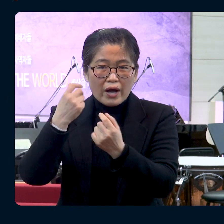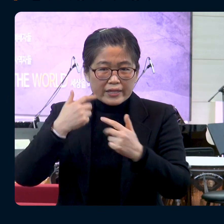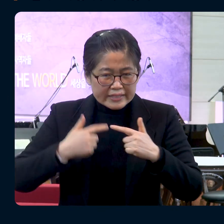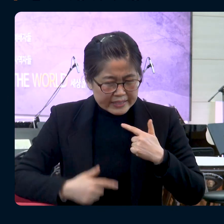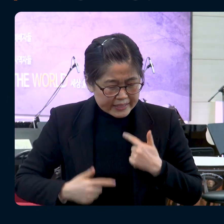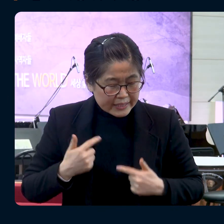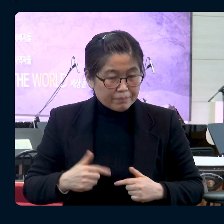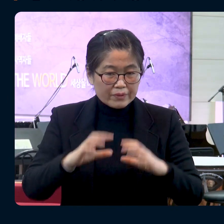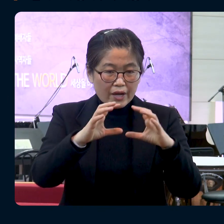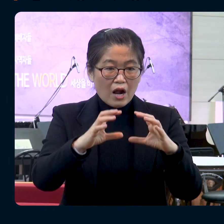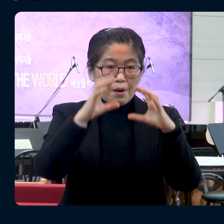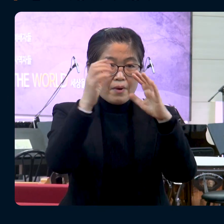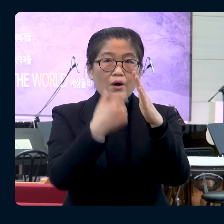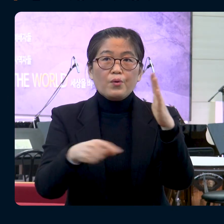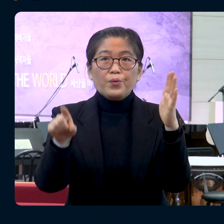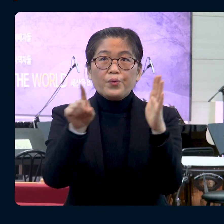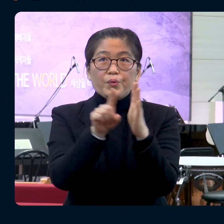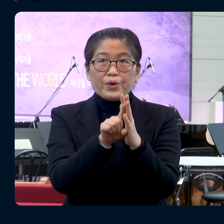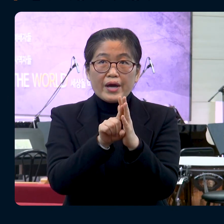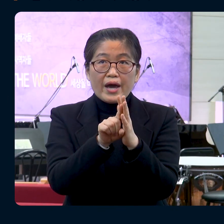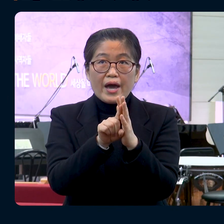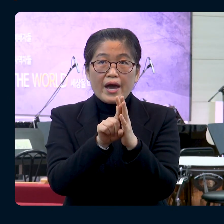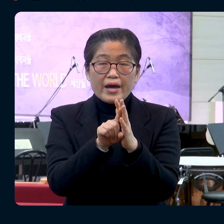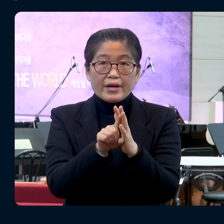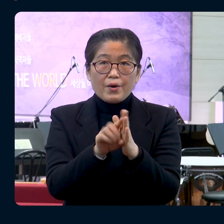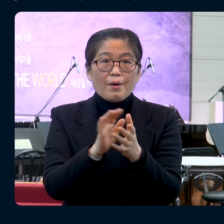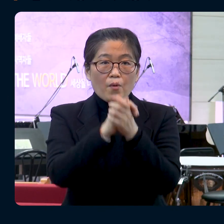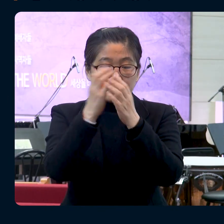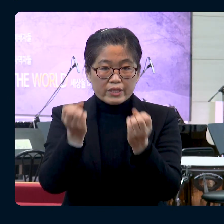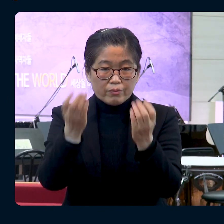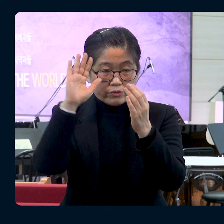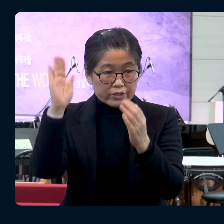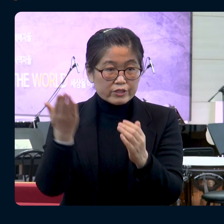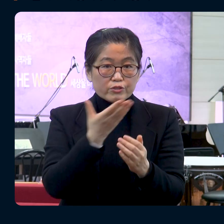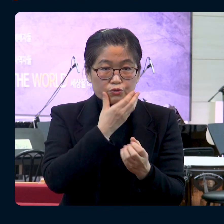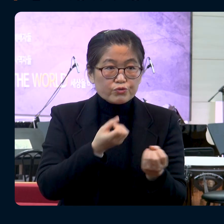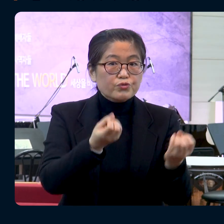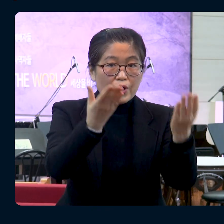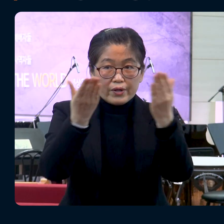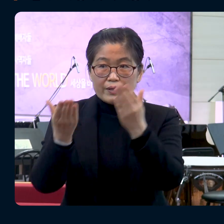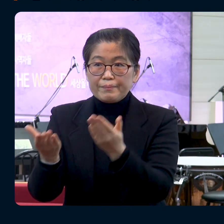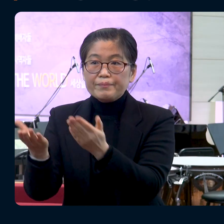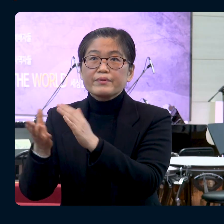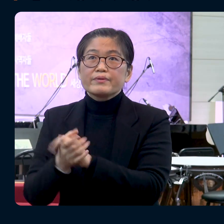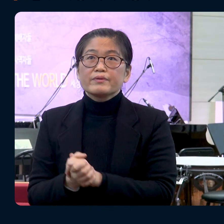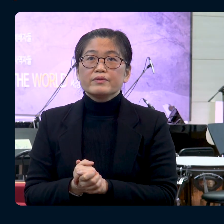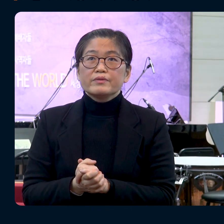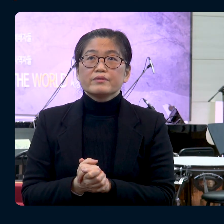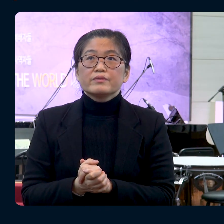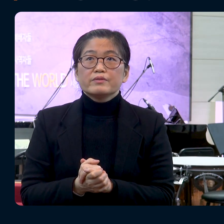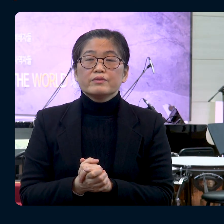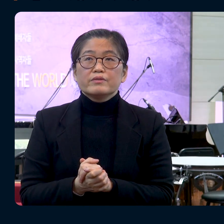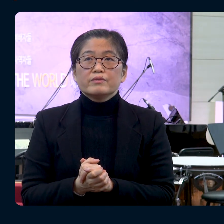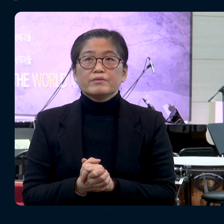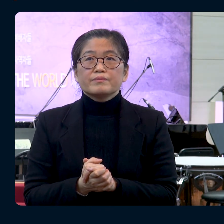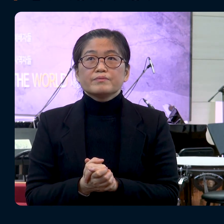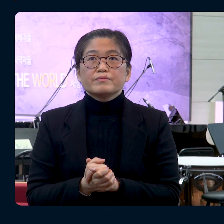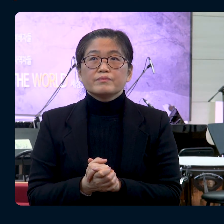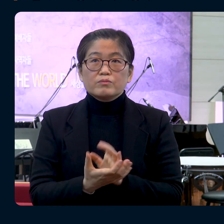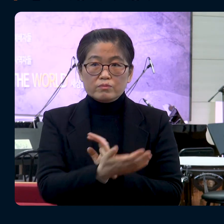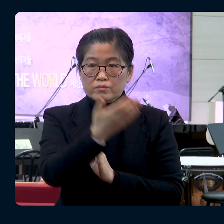우리 주님처럼 여러분 기꺼이 열방을 위한 속건점을, 화목점을 될 수 있기를 주님을 축원합니다.